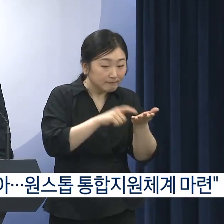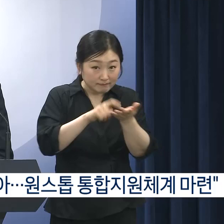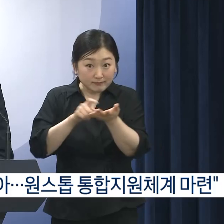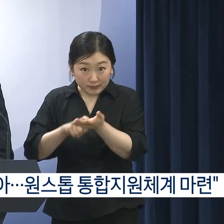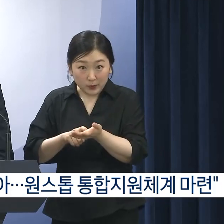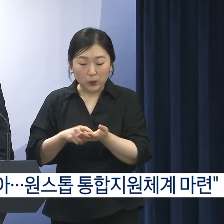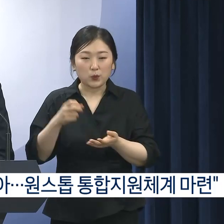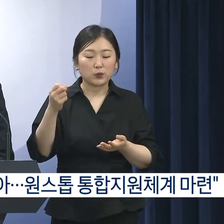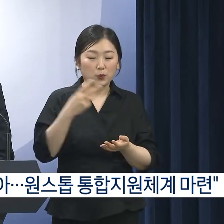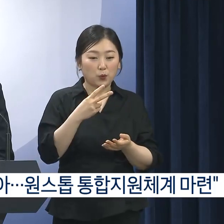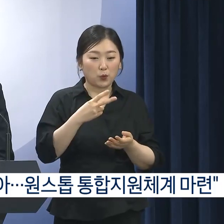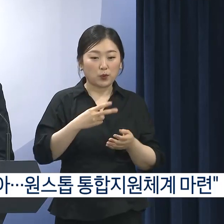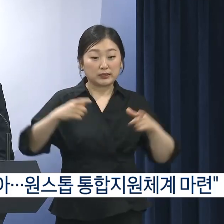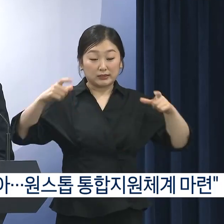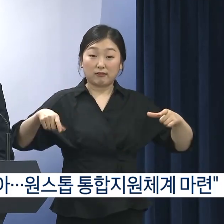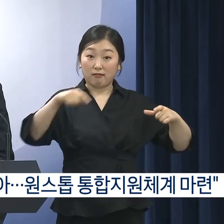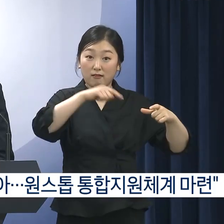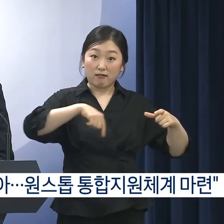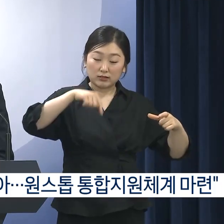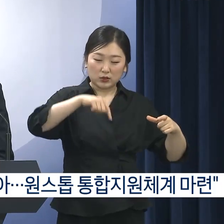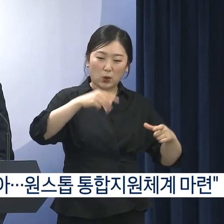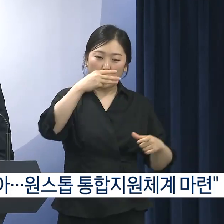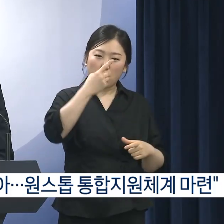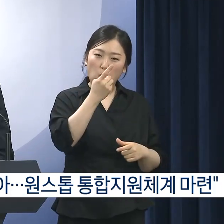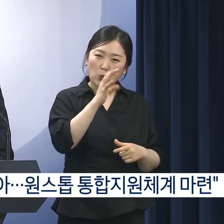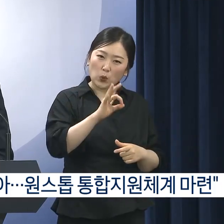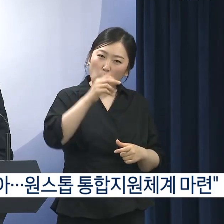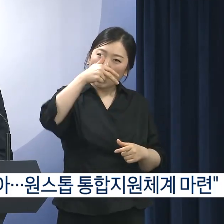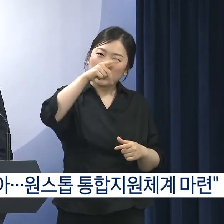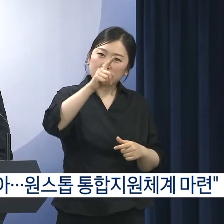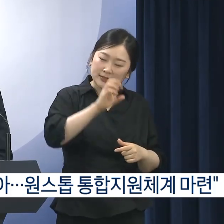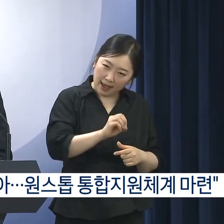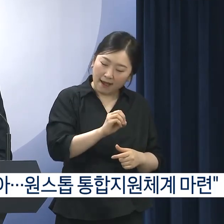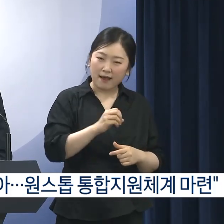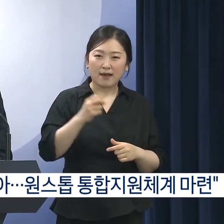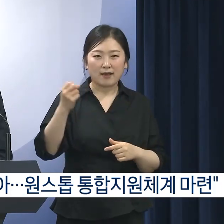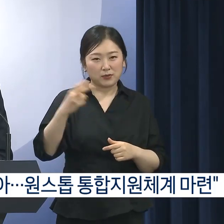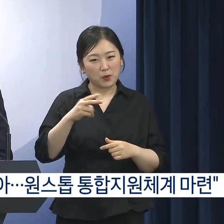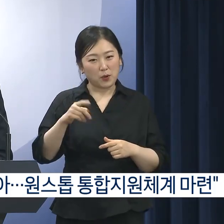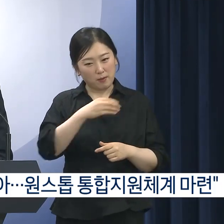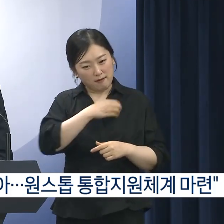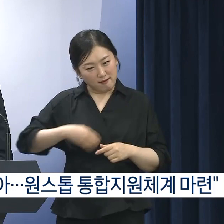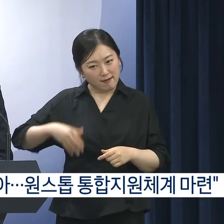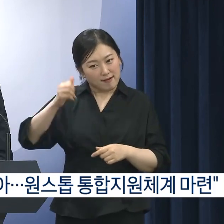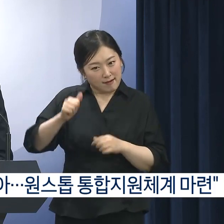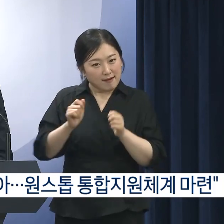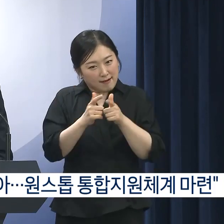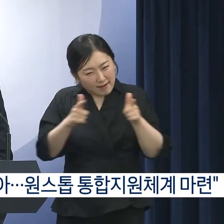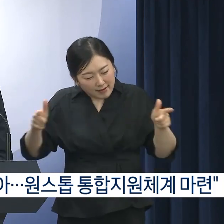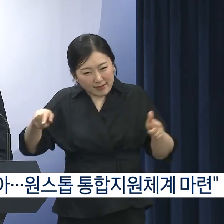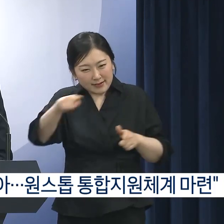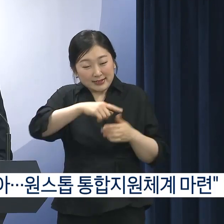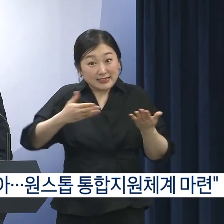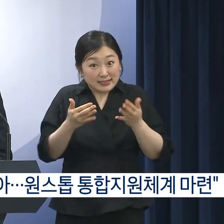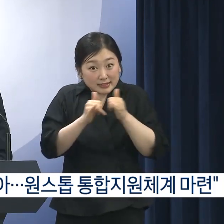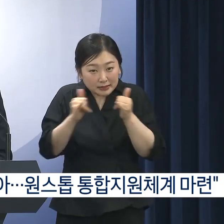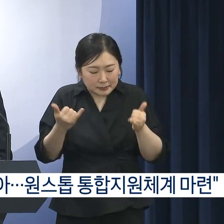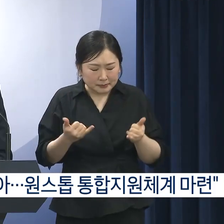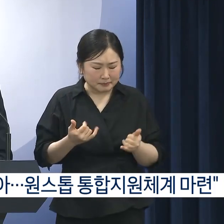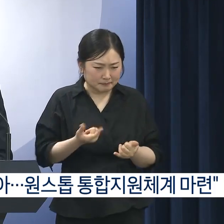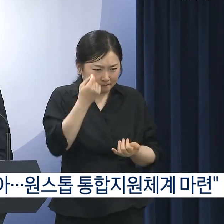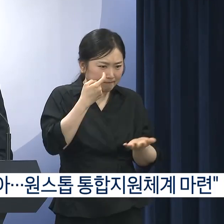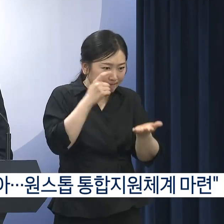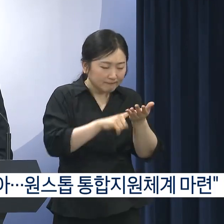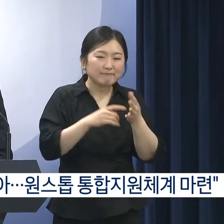반장을 통해서 가족 돌봄 청년을 발굴을 하도록 하겠습니다. 발굴을 하게 되면 두 번째는